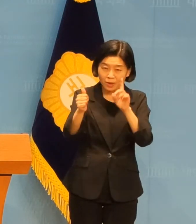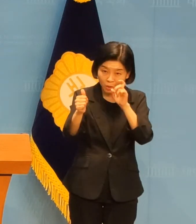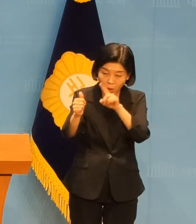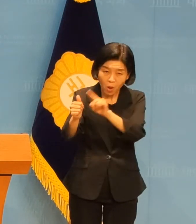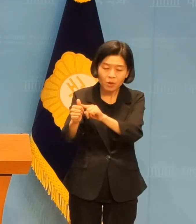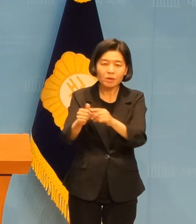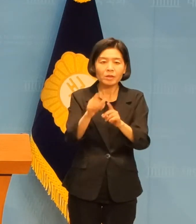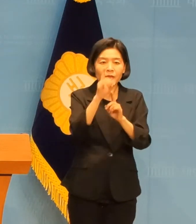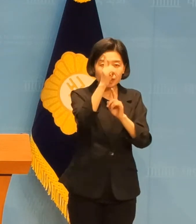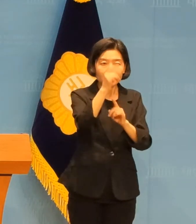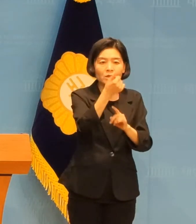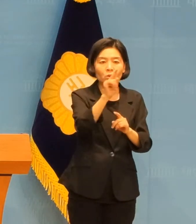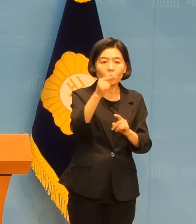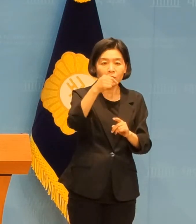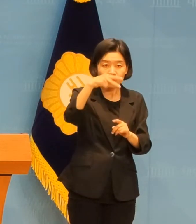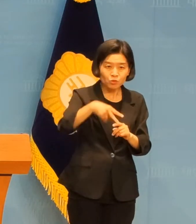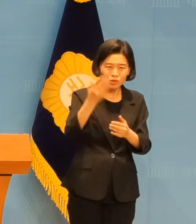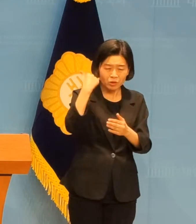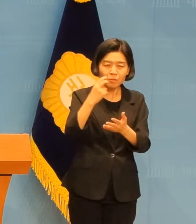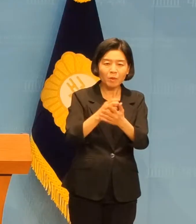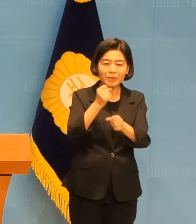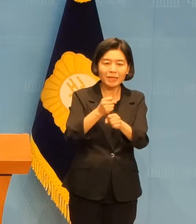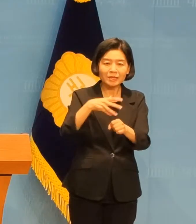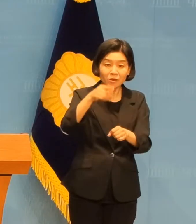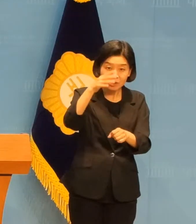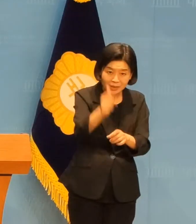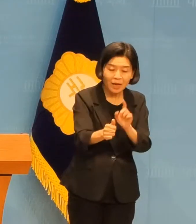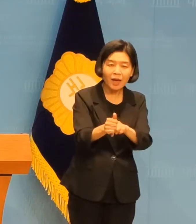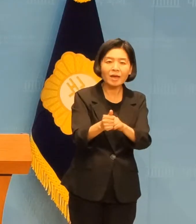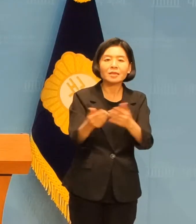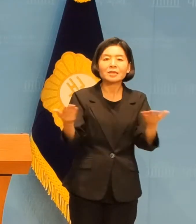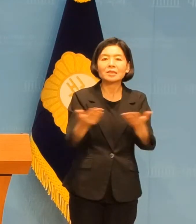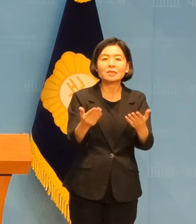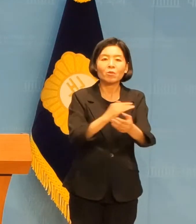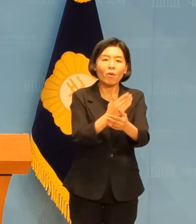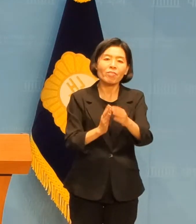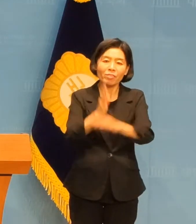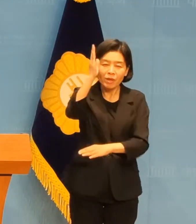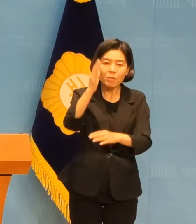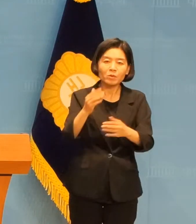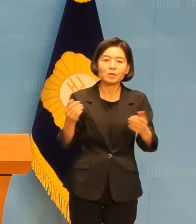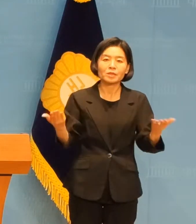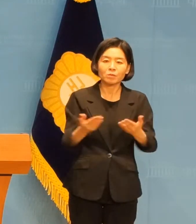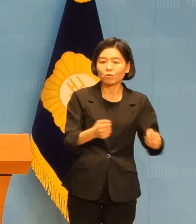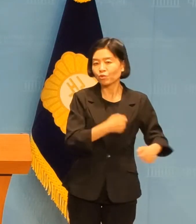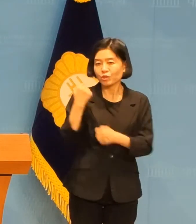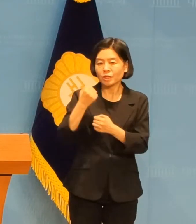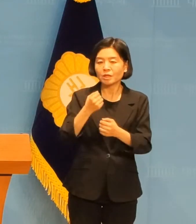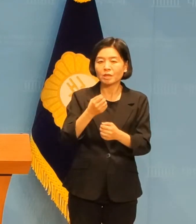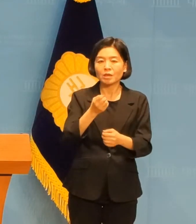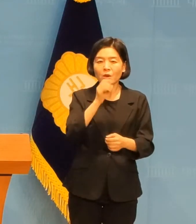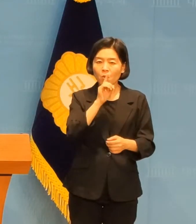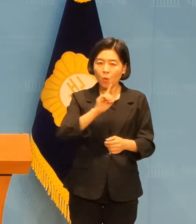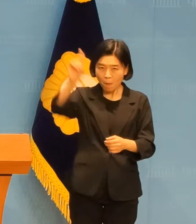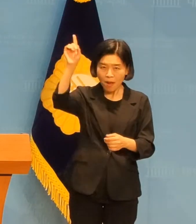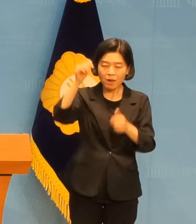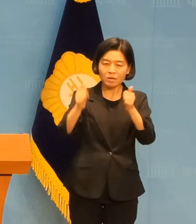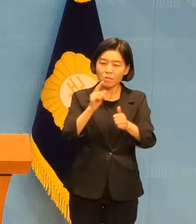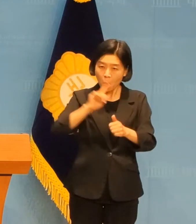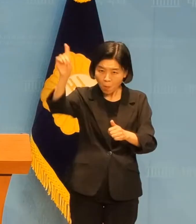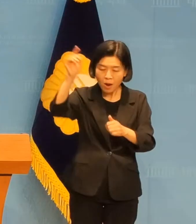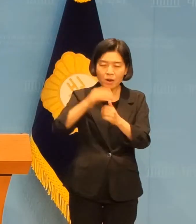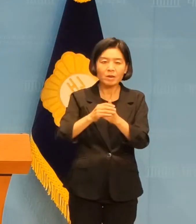전 법제처장을 직권남용과 직무유기로 고발하며 7개월 7일과 그